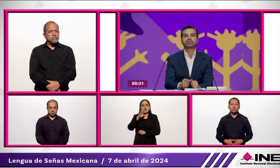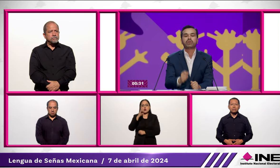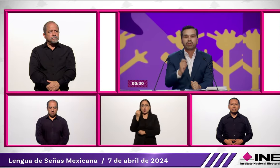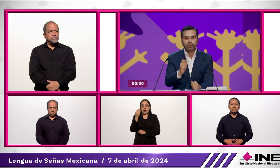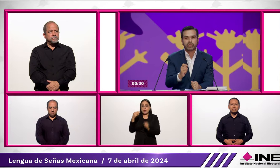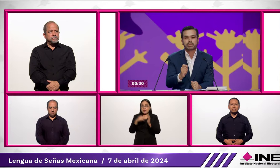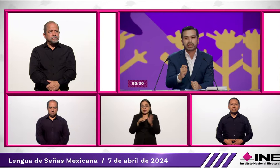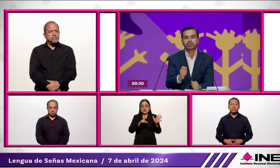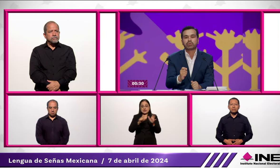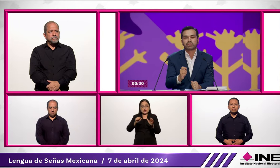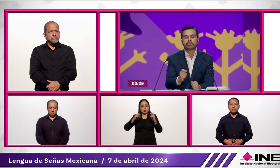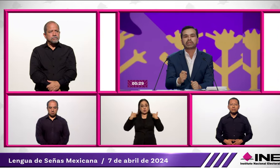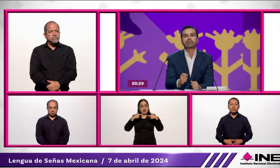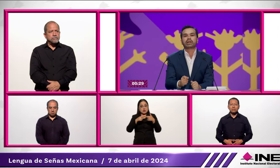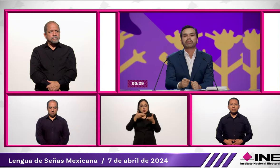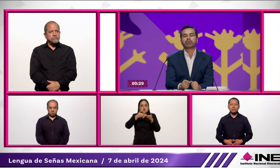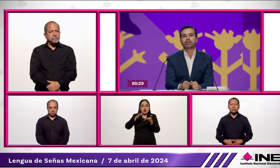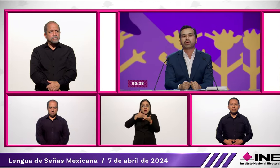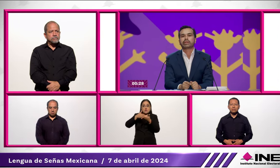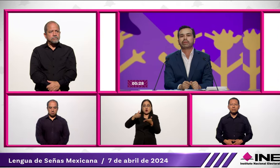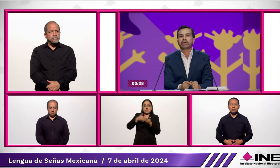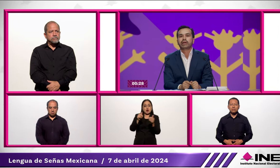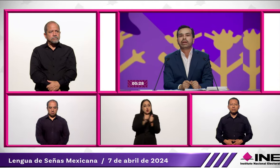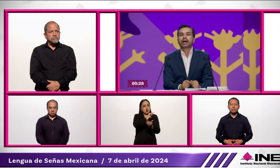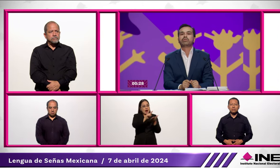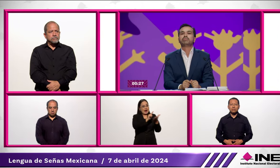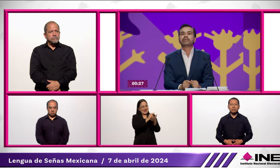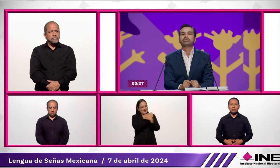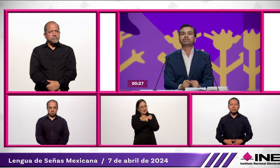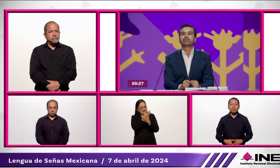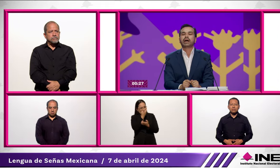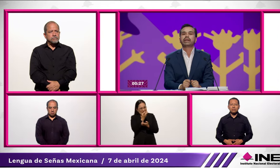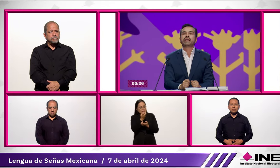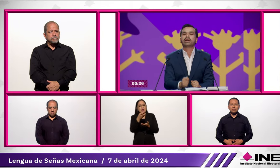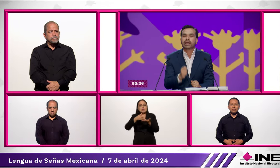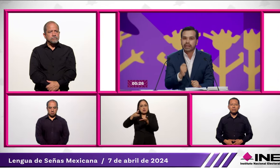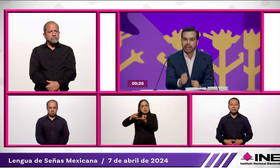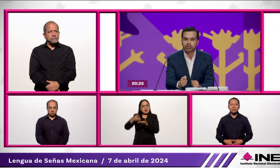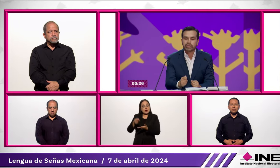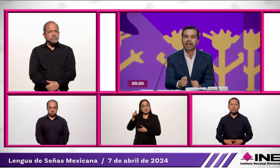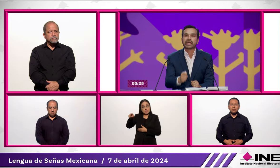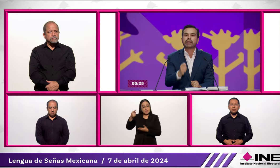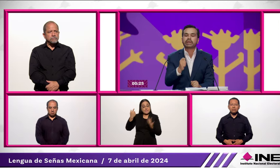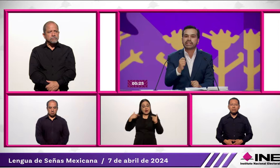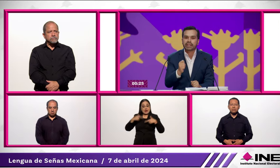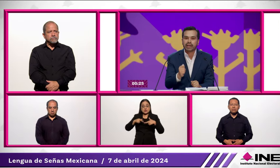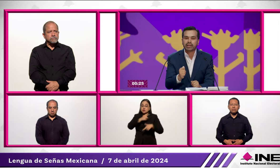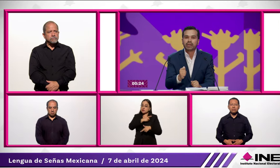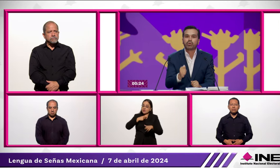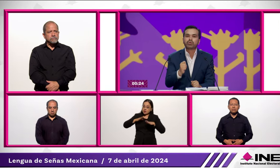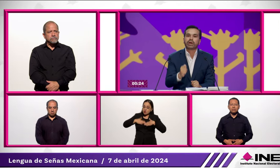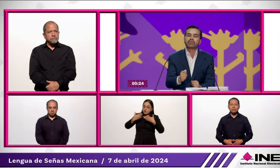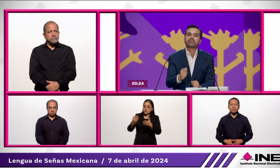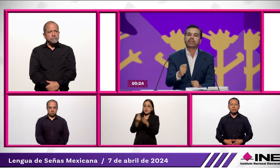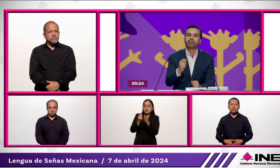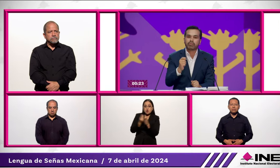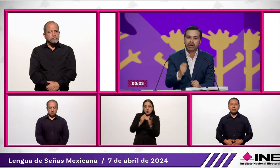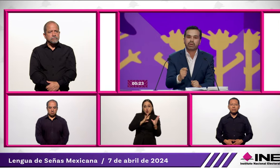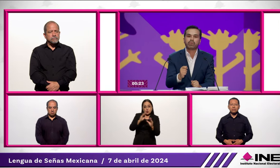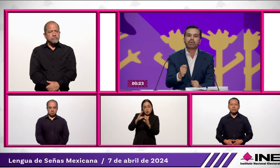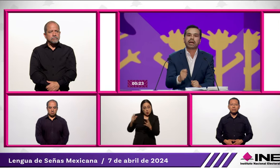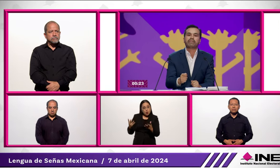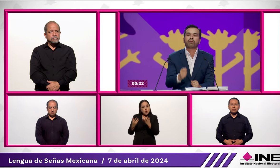9.700 maestros fueron despedidos injustamente con la reforma educativa. A los maestros hay que creer en ellos, hay que capacitar junto a ellos